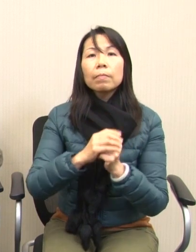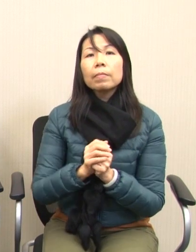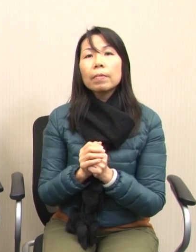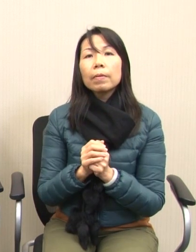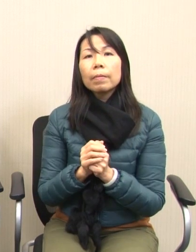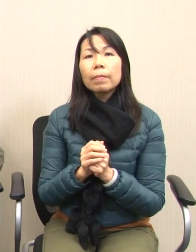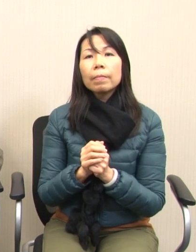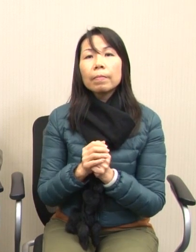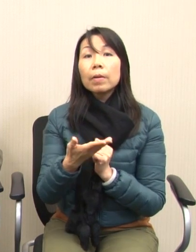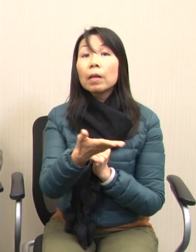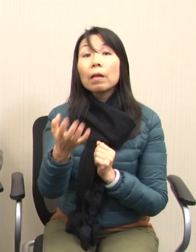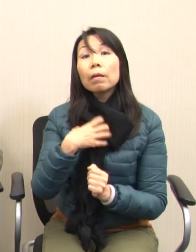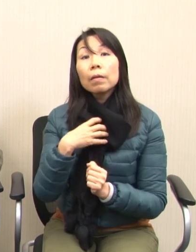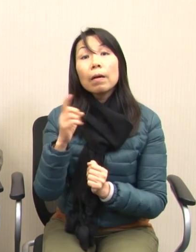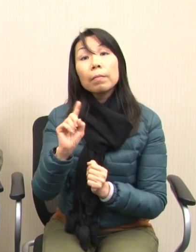還啊，